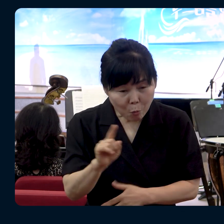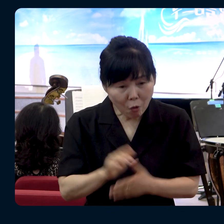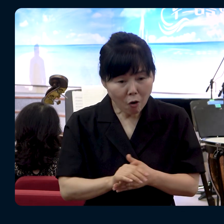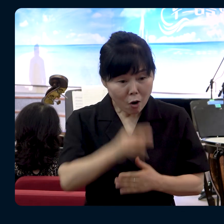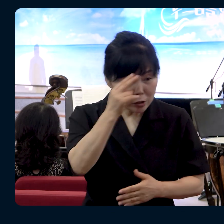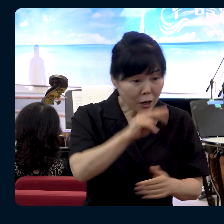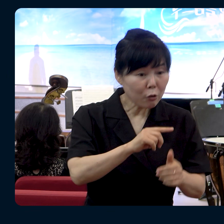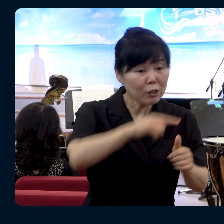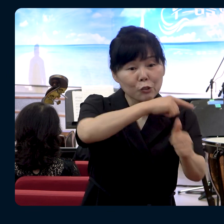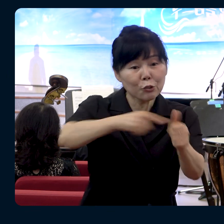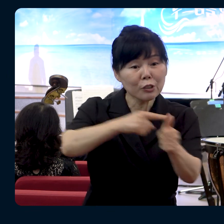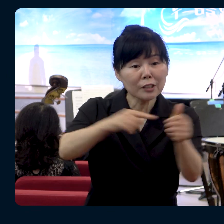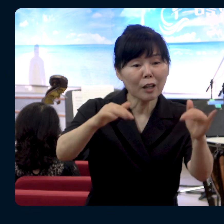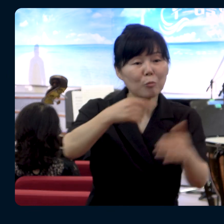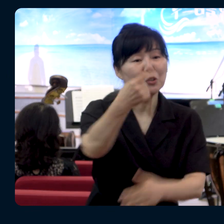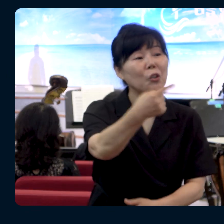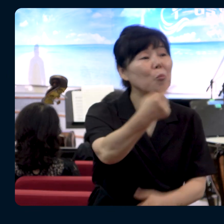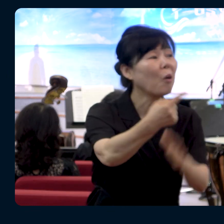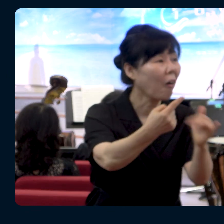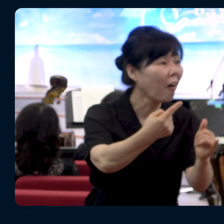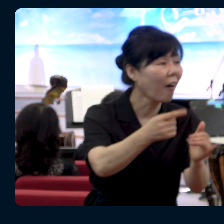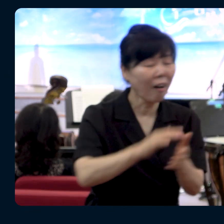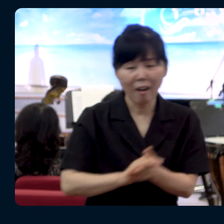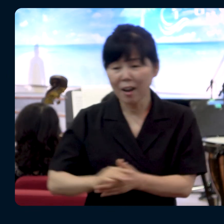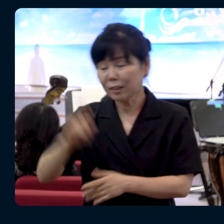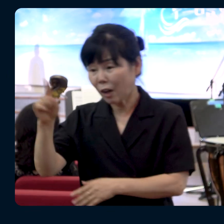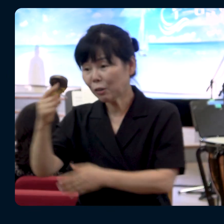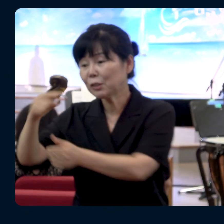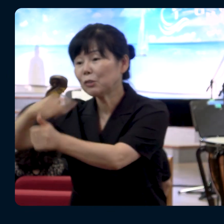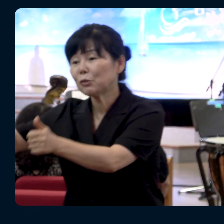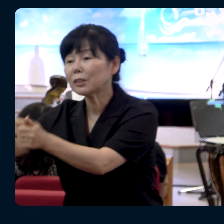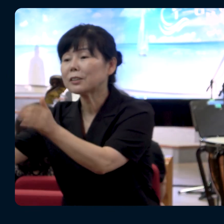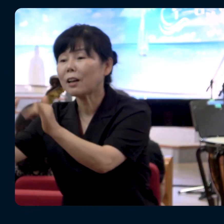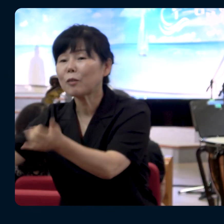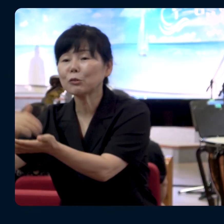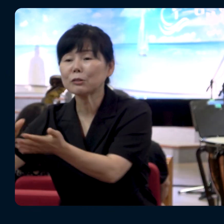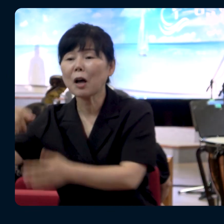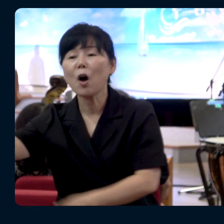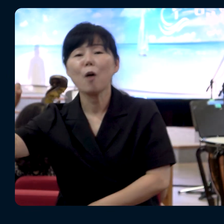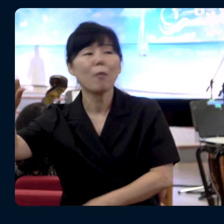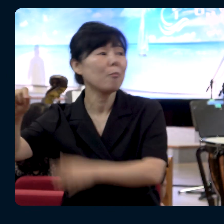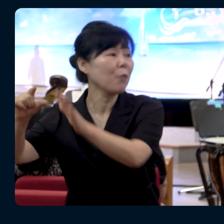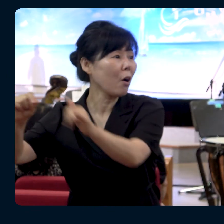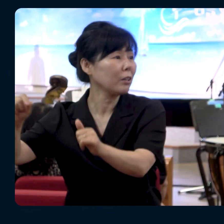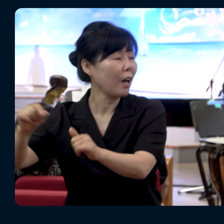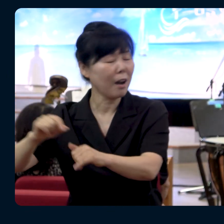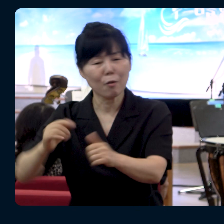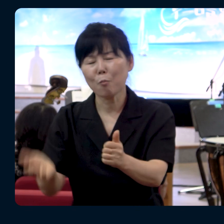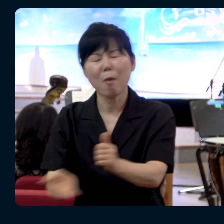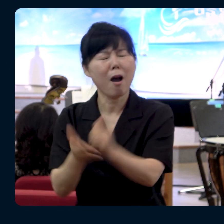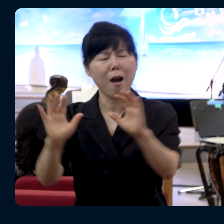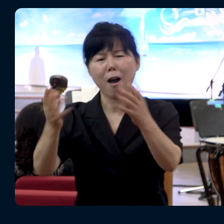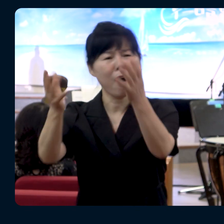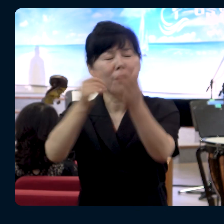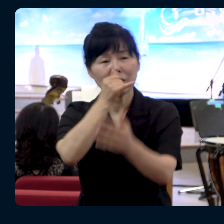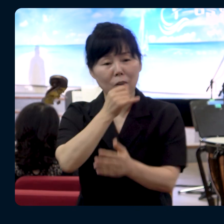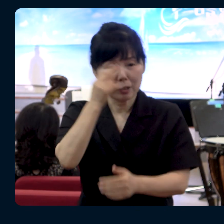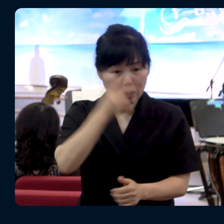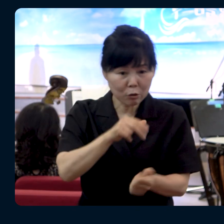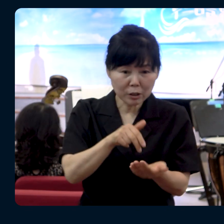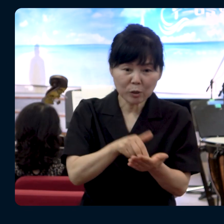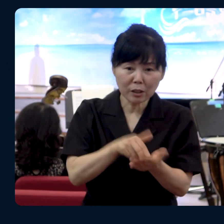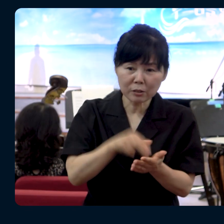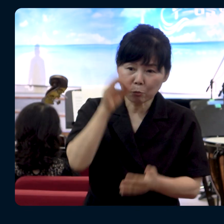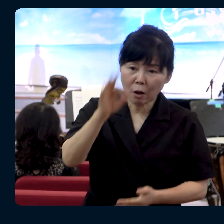자는 천천이고 다윗이 죽인 자는 만만이다, 이런 가사를 가지고 있어요. 근데 이걸 사울이 지나가면서 들었습니다.